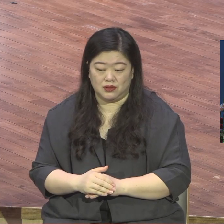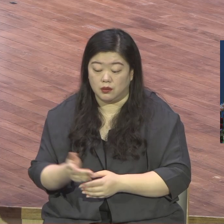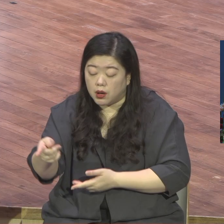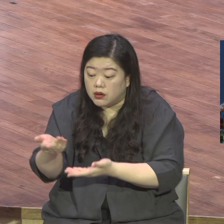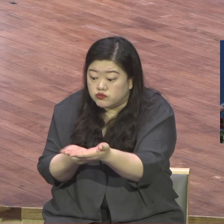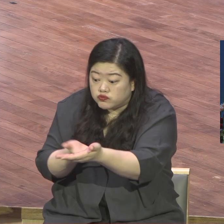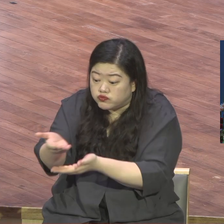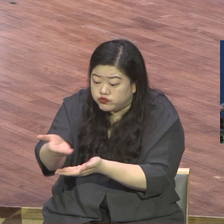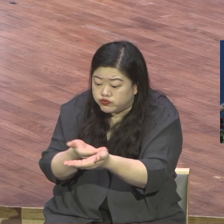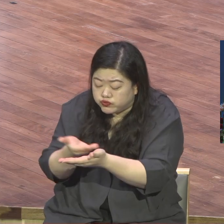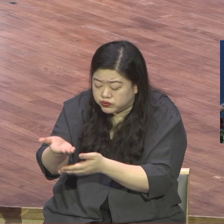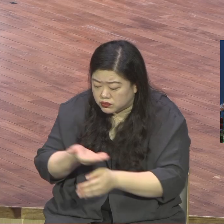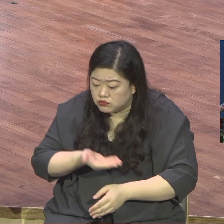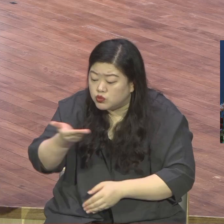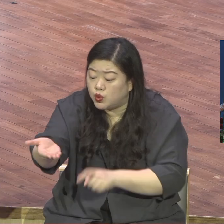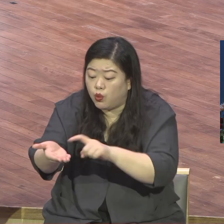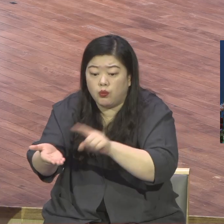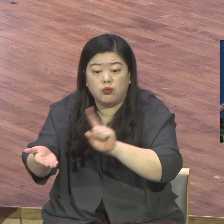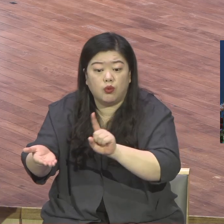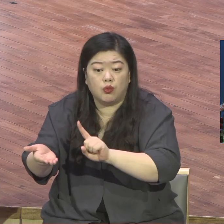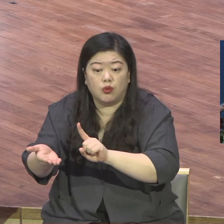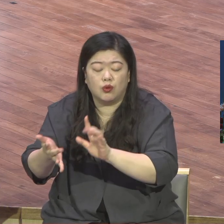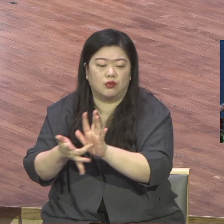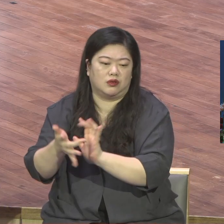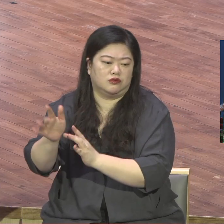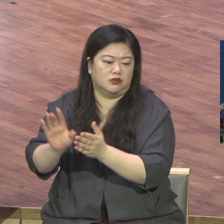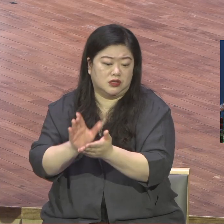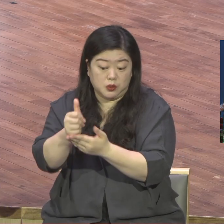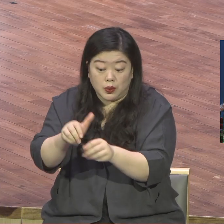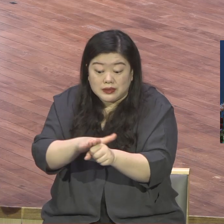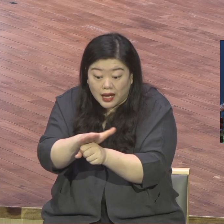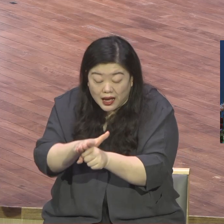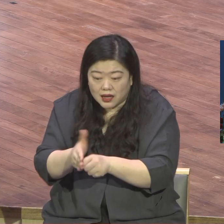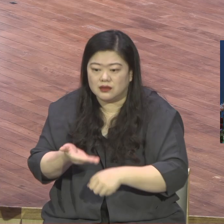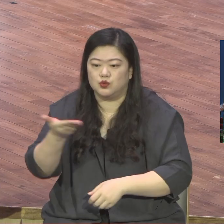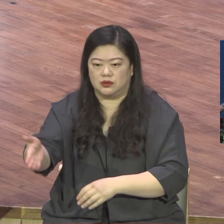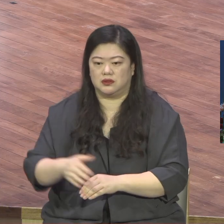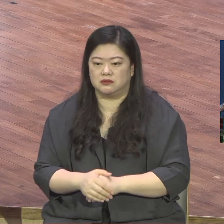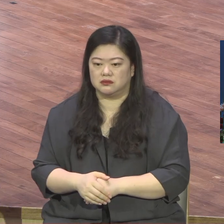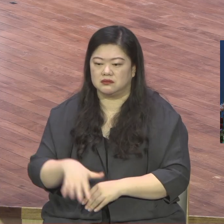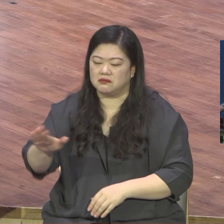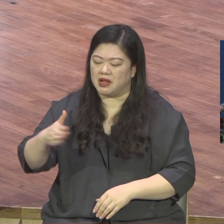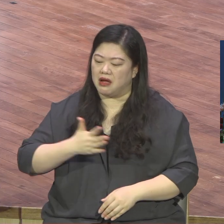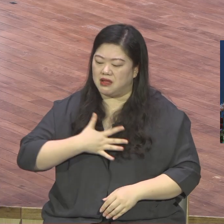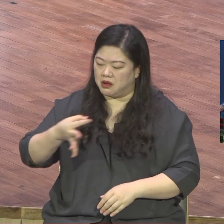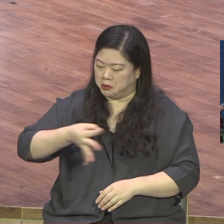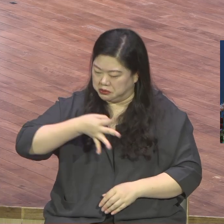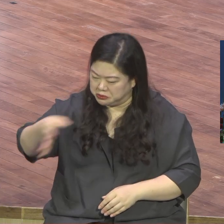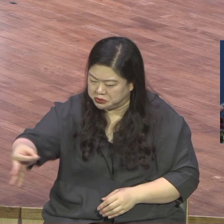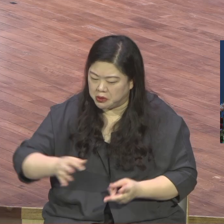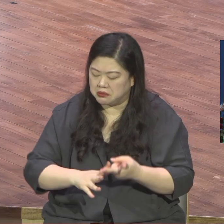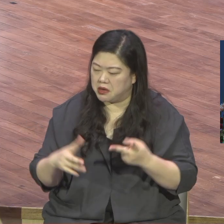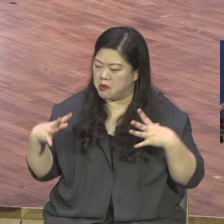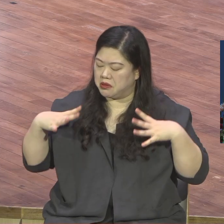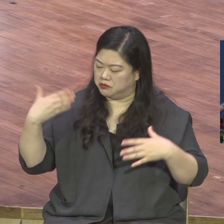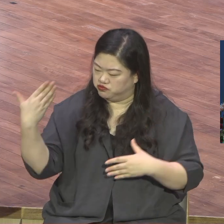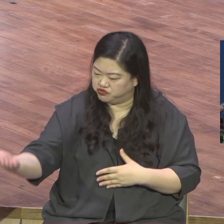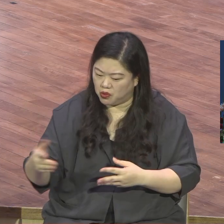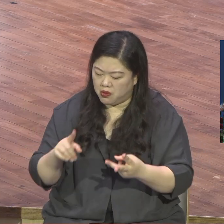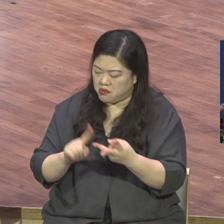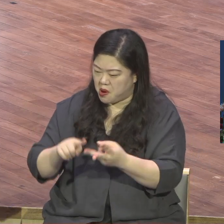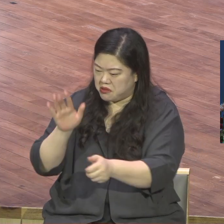바탕에 깔려야 돼요. 예수 그리스도의 사랑이 바탕, 내 인격으로 안 돼요. 내가 무슨 그렇게 해야지 한다고 되는 게